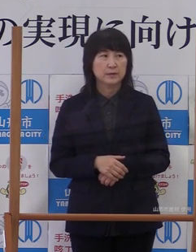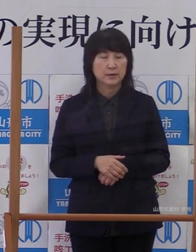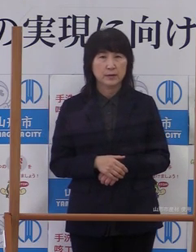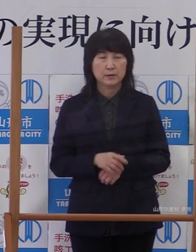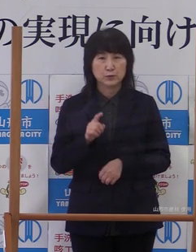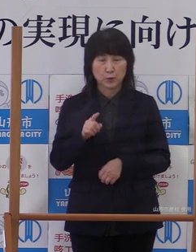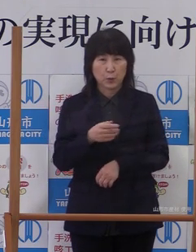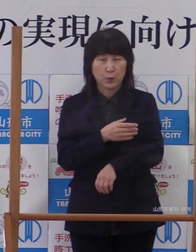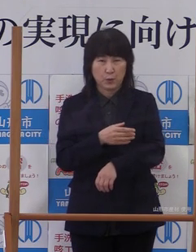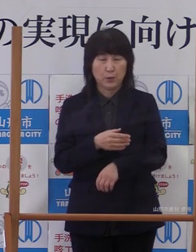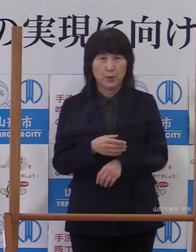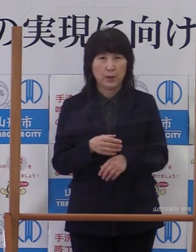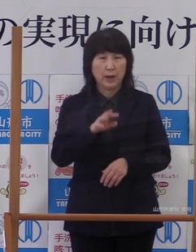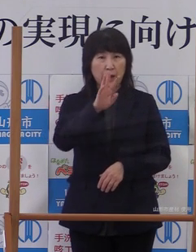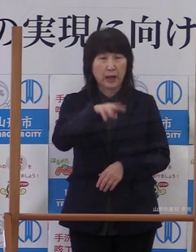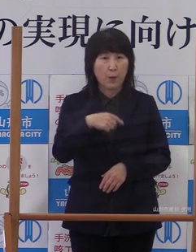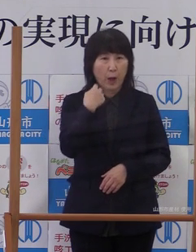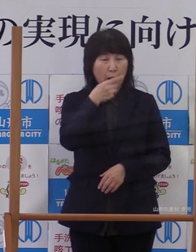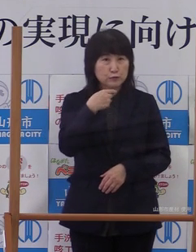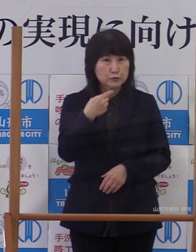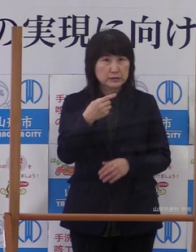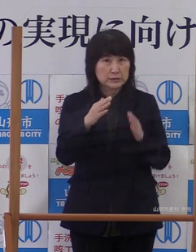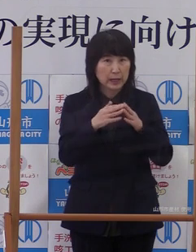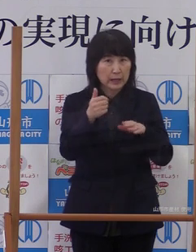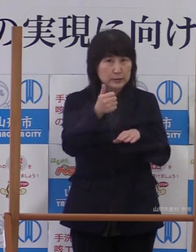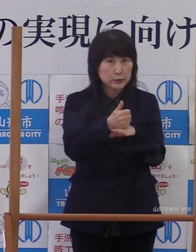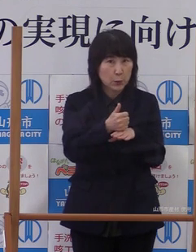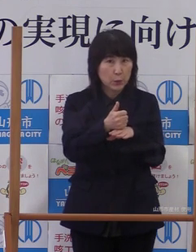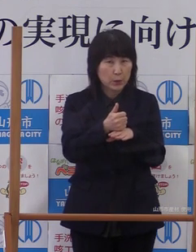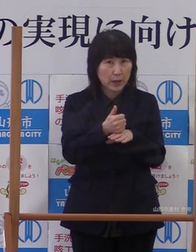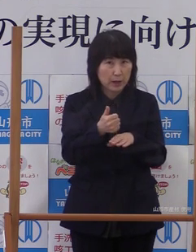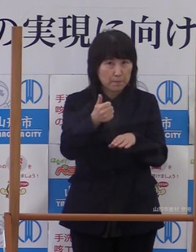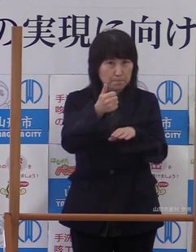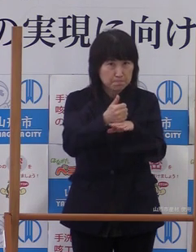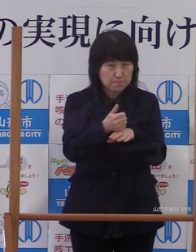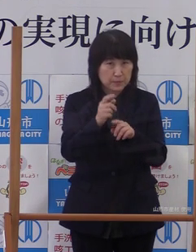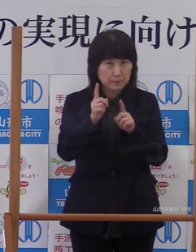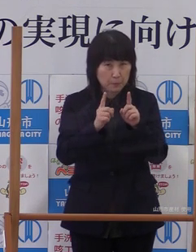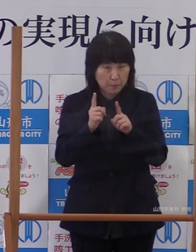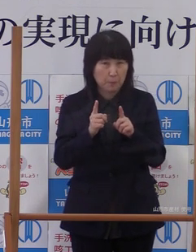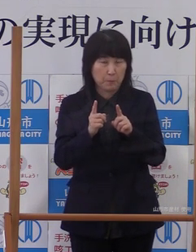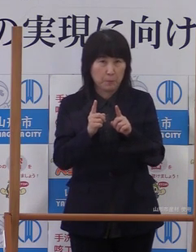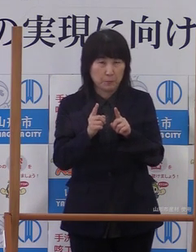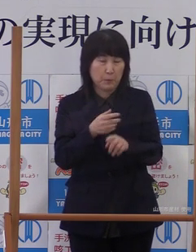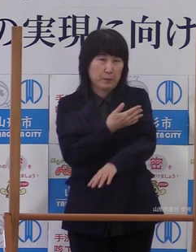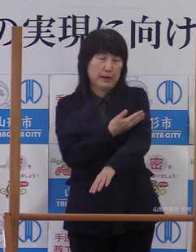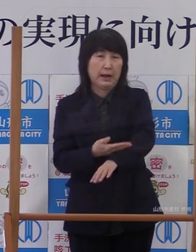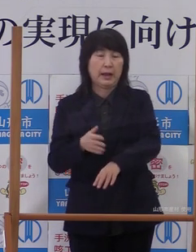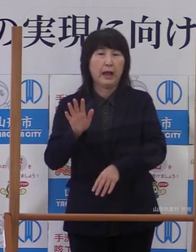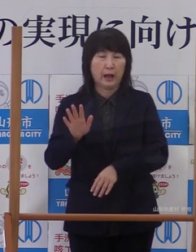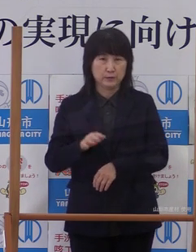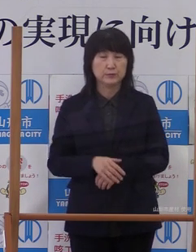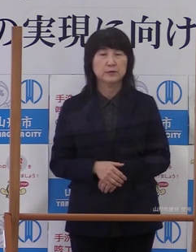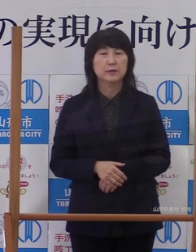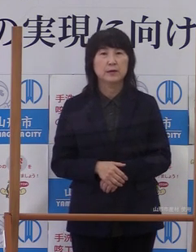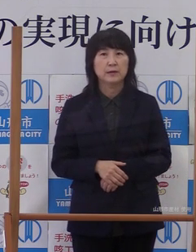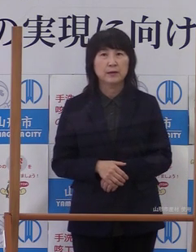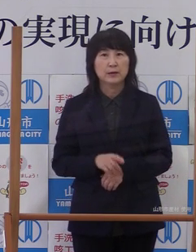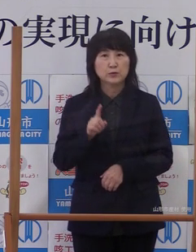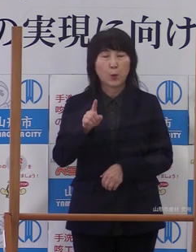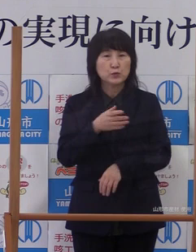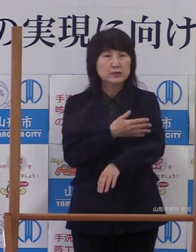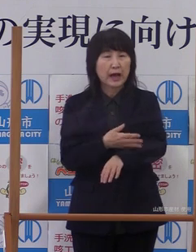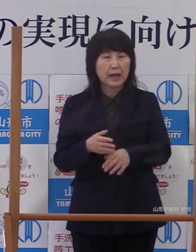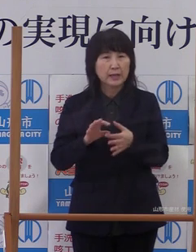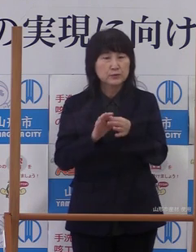連、今川淵会長が抜けないとかという話もあると思います。一連の発言からどのように 見られているのか、あと